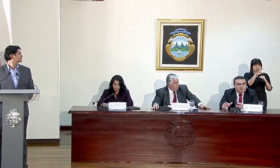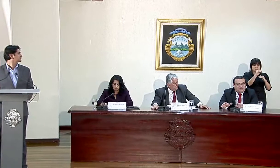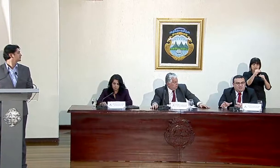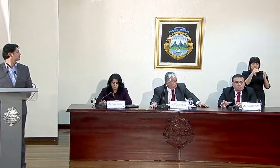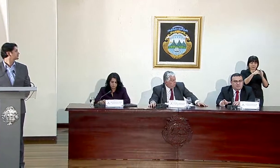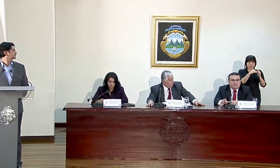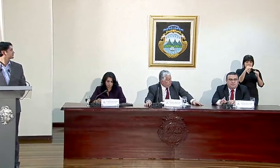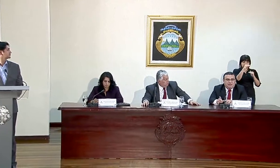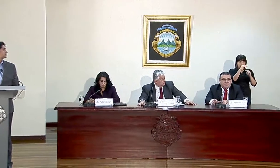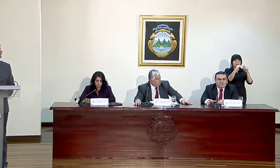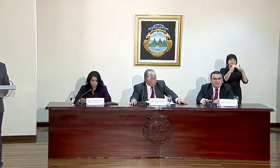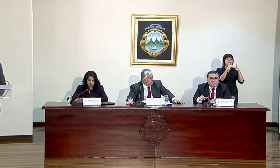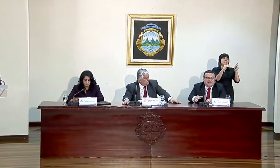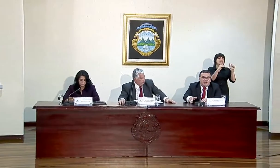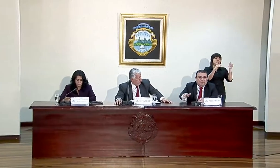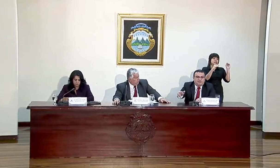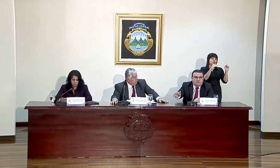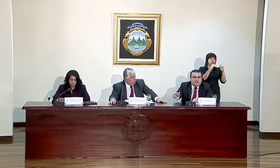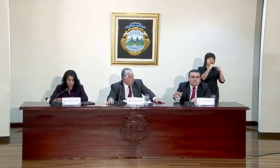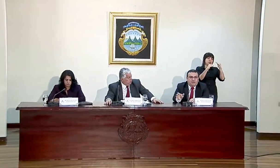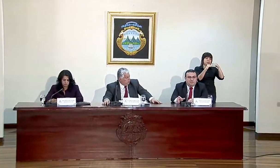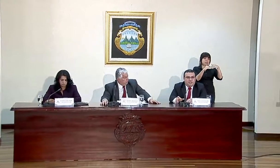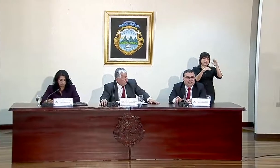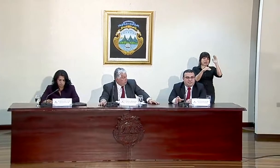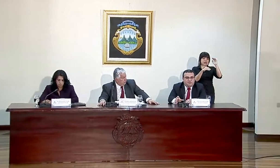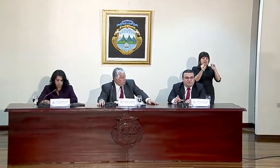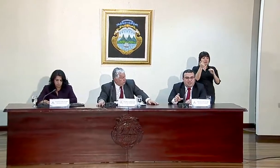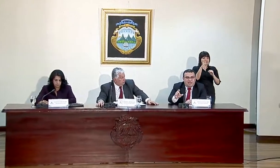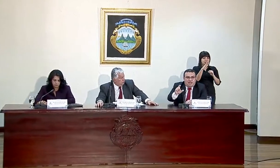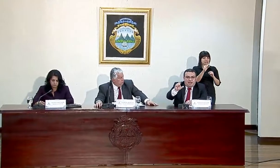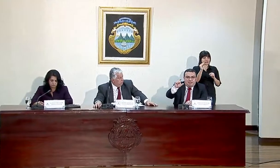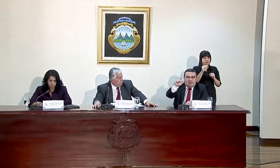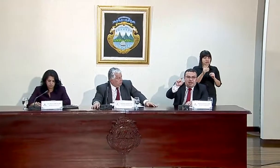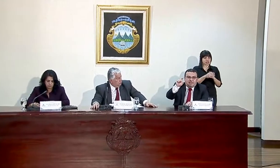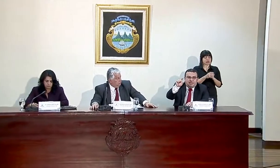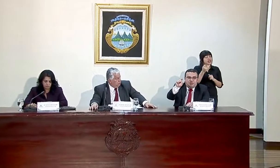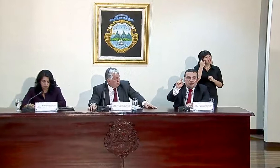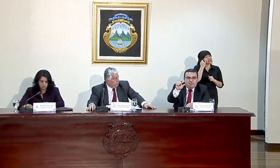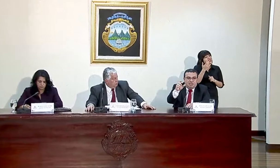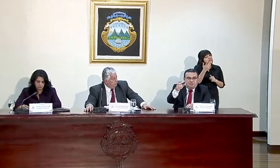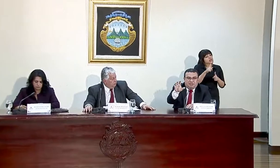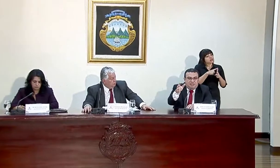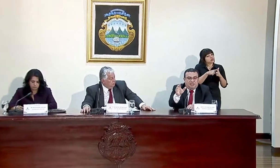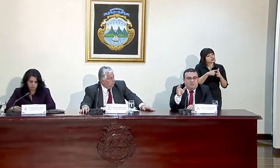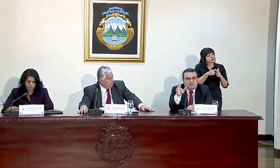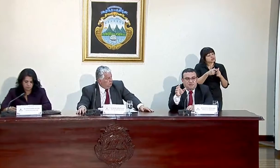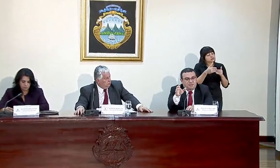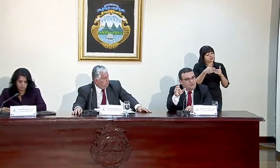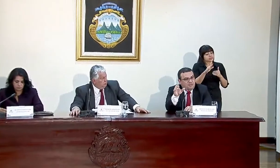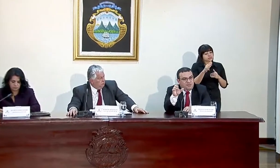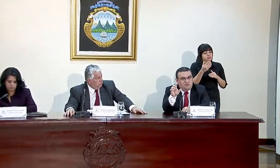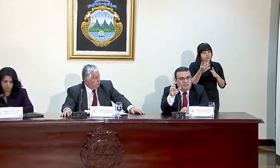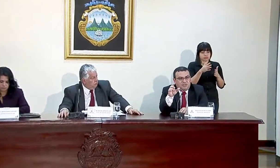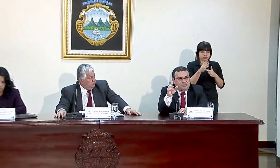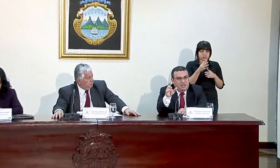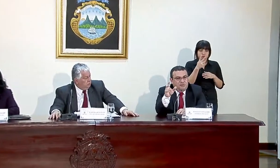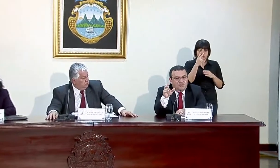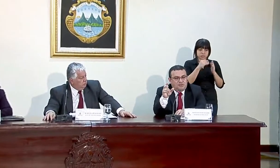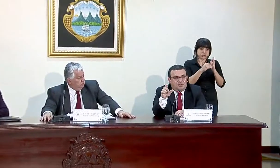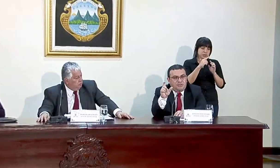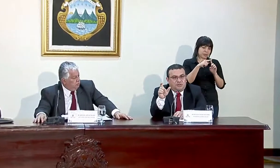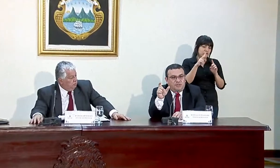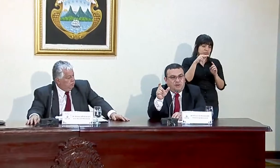1.150.000 colones, más o menos, se paga un 10 y de ahí para arriba en actualidad un 15. La idea es que entonces, a partir de aproximadamente, como les digo,